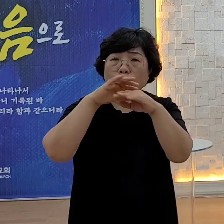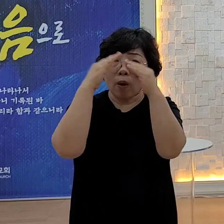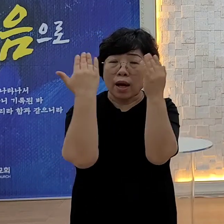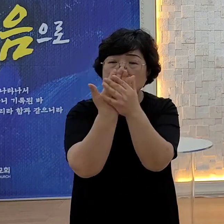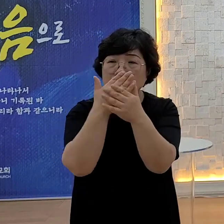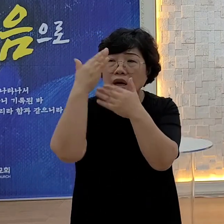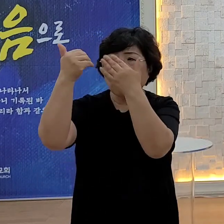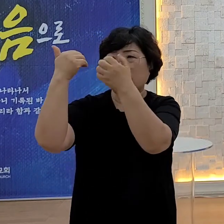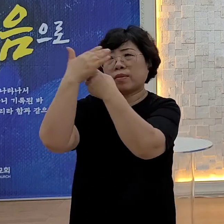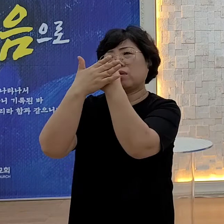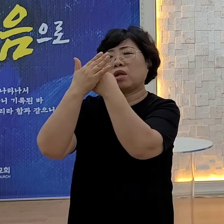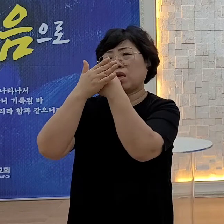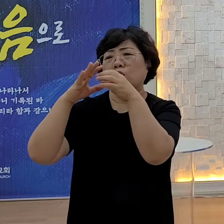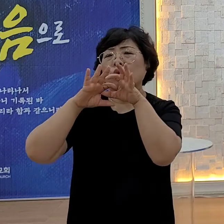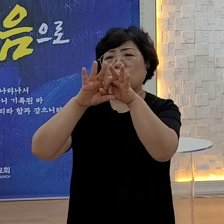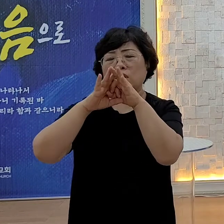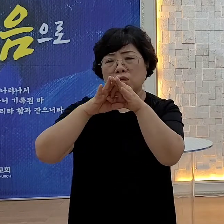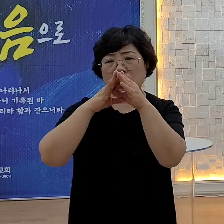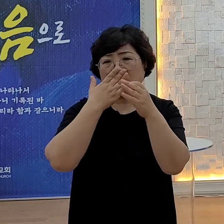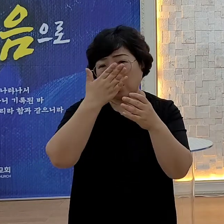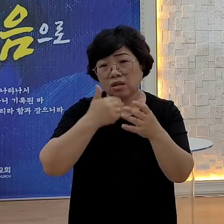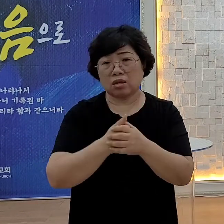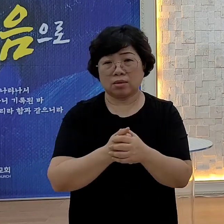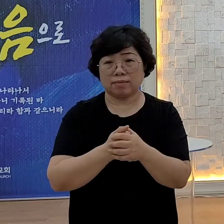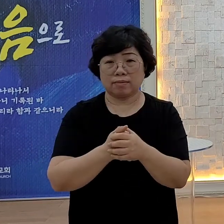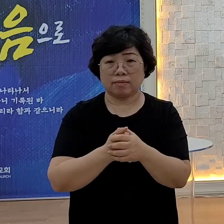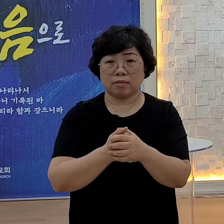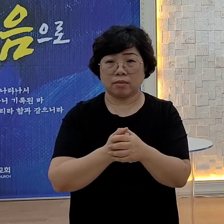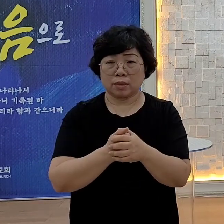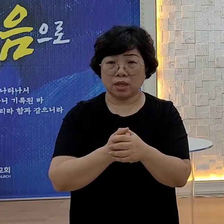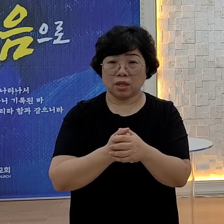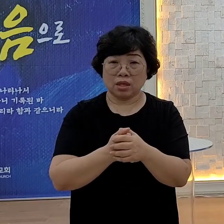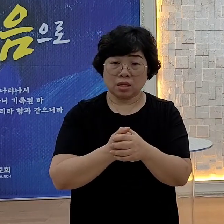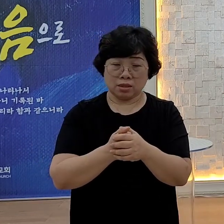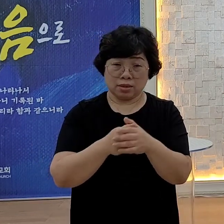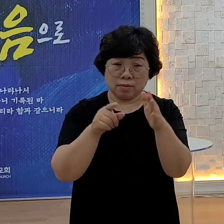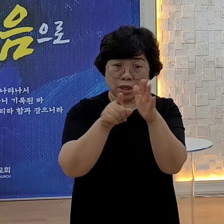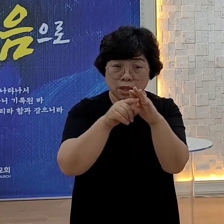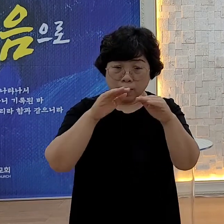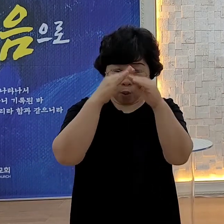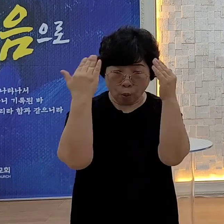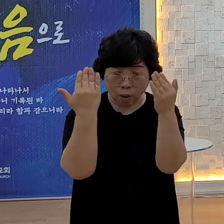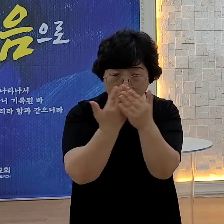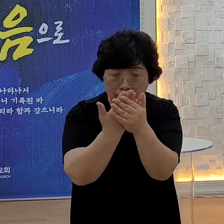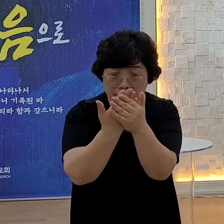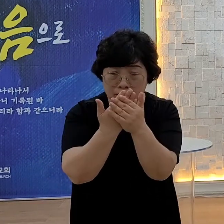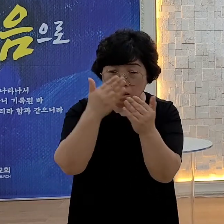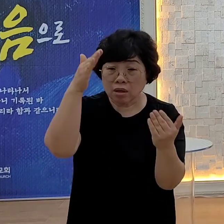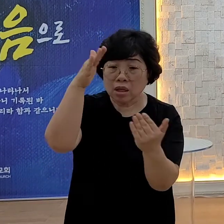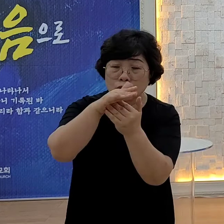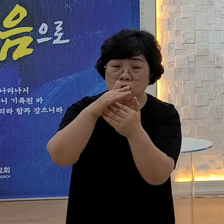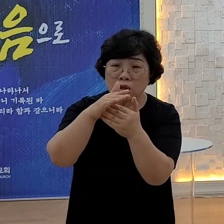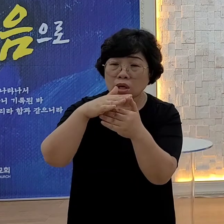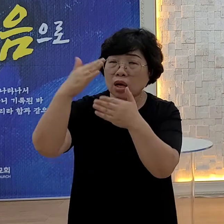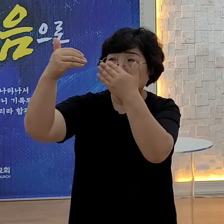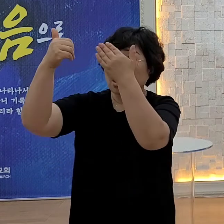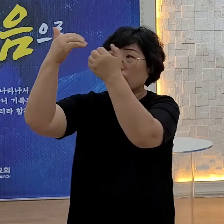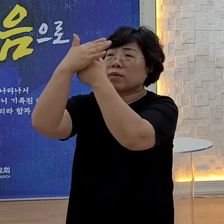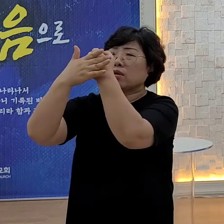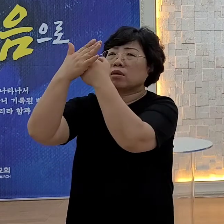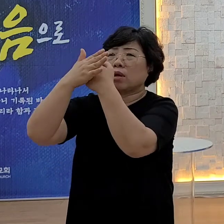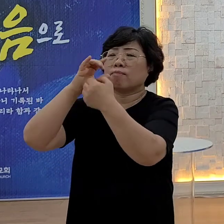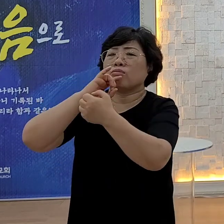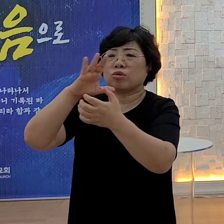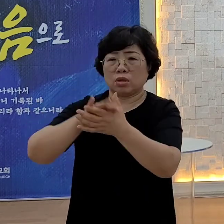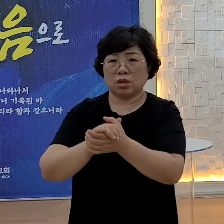무엇으로, 율법으로, 행위로 아무리 하려고 해도 절대로 얻을 수 없는 이 구원을 오직 전적인 하나님의 은혜로 그의